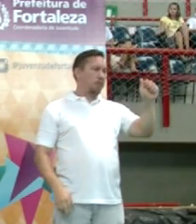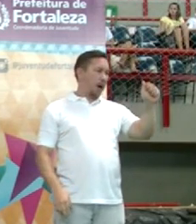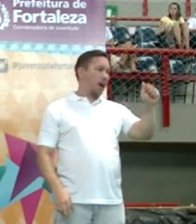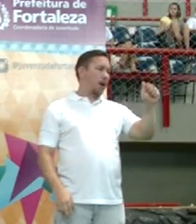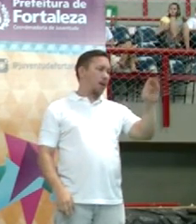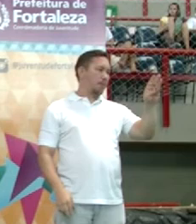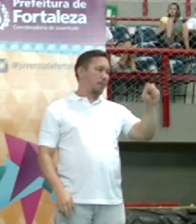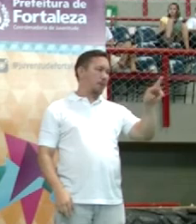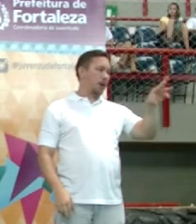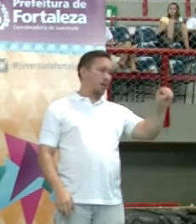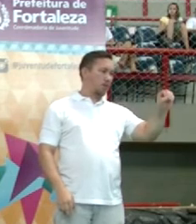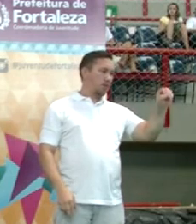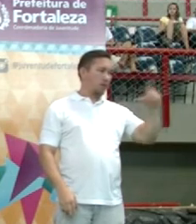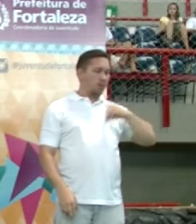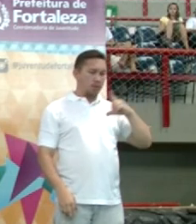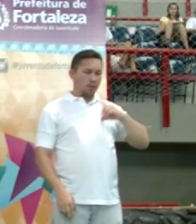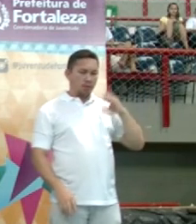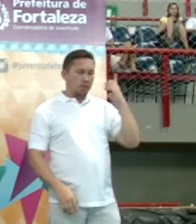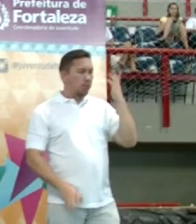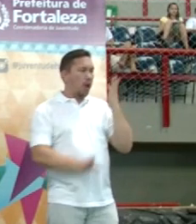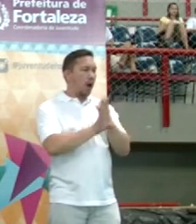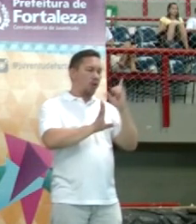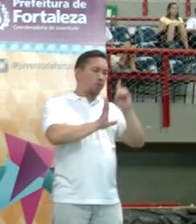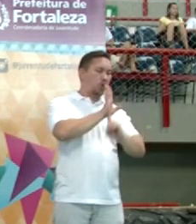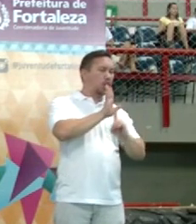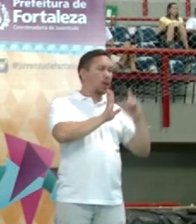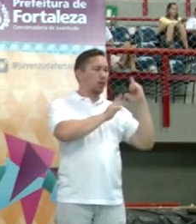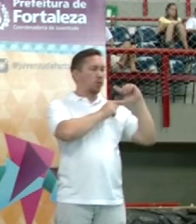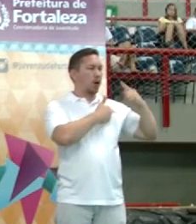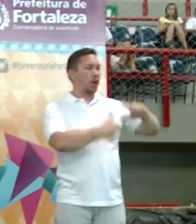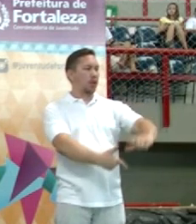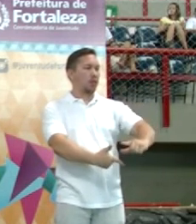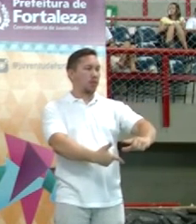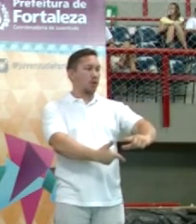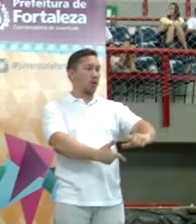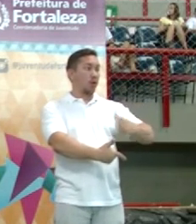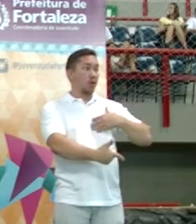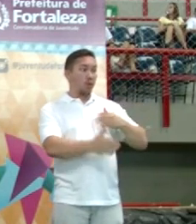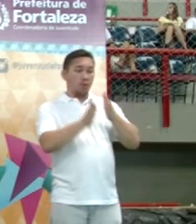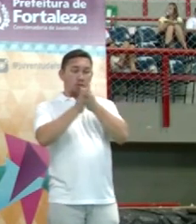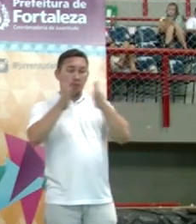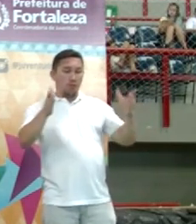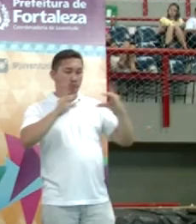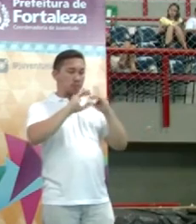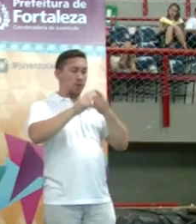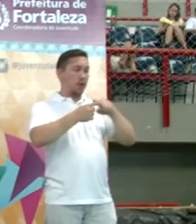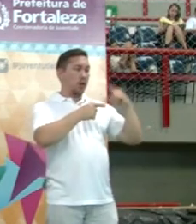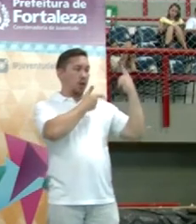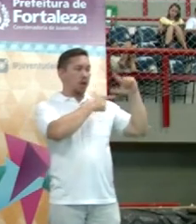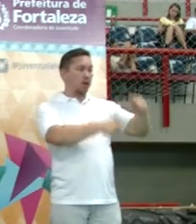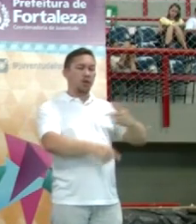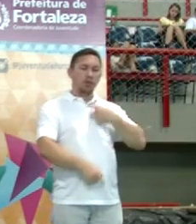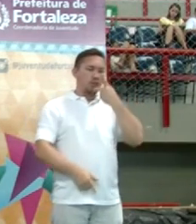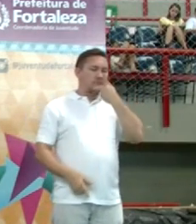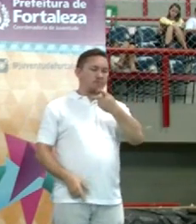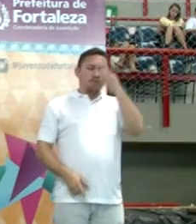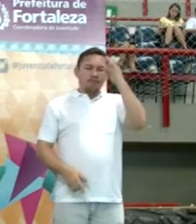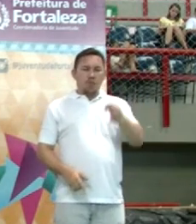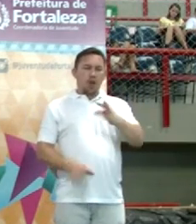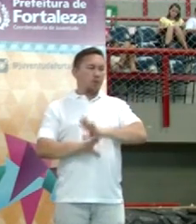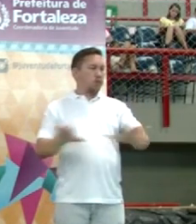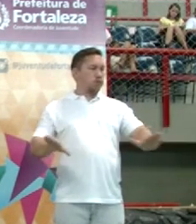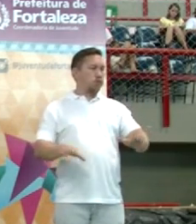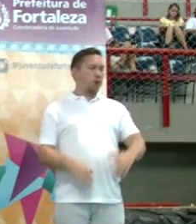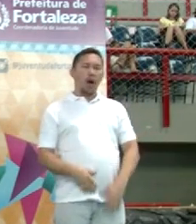O direito era o direito das tradições. Na Idade Média o que vale são as tradições, é a palavra. Na Idade